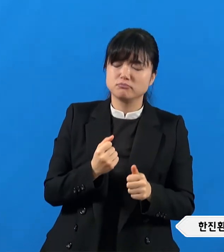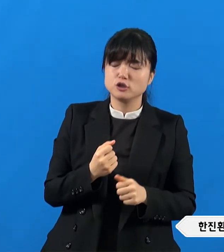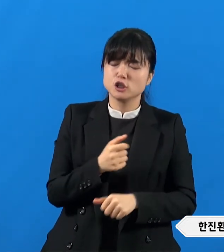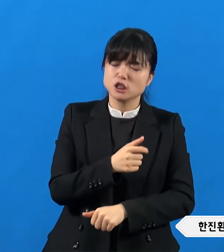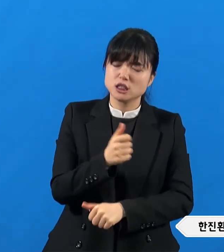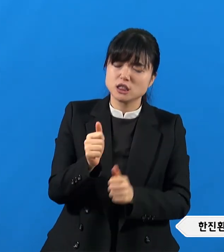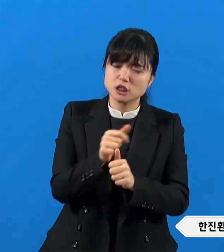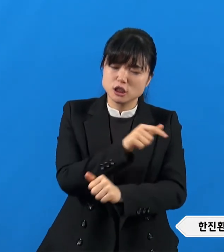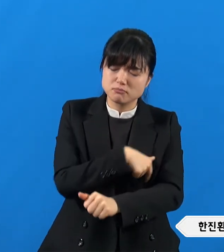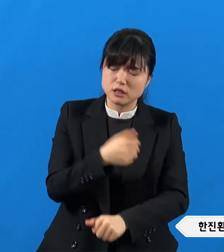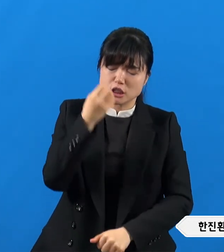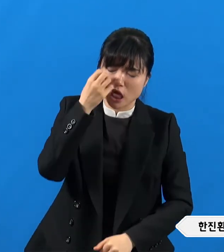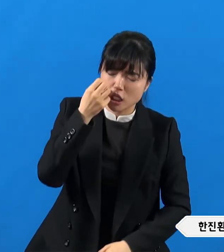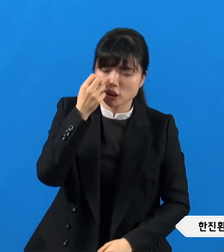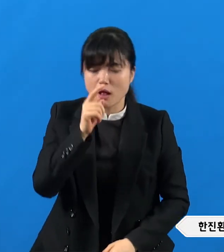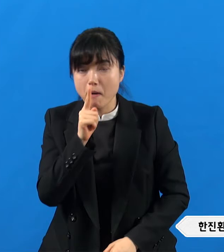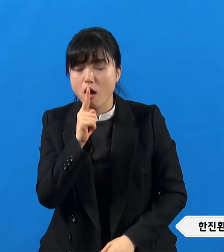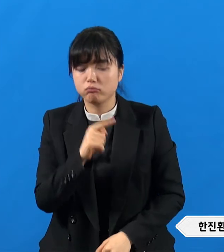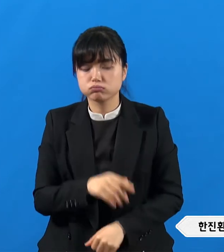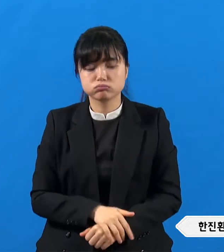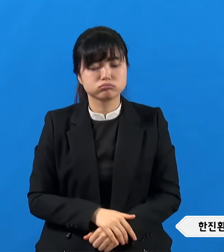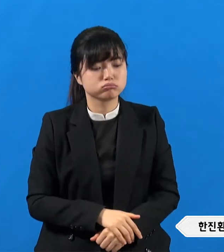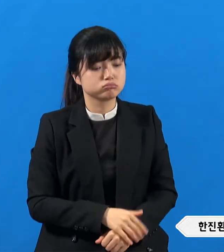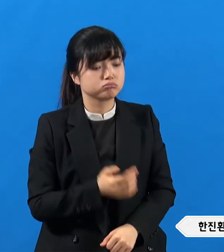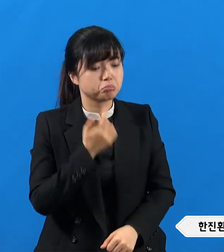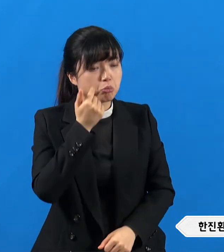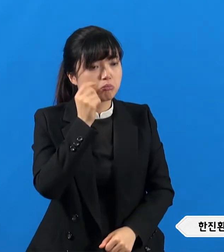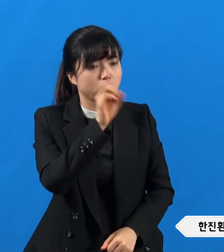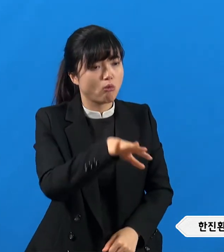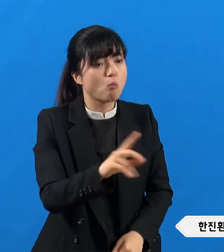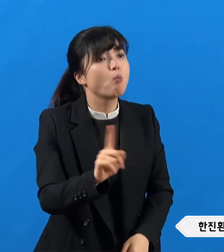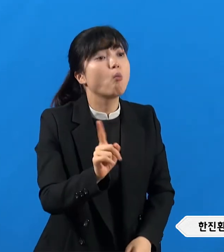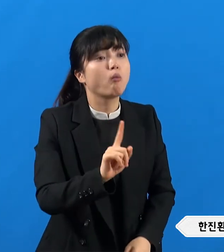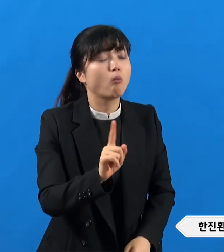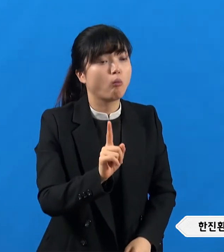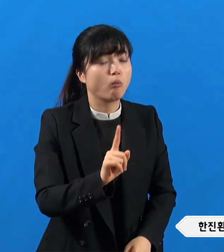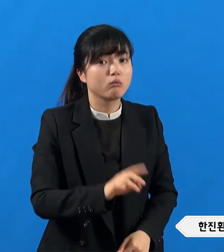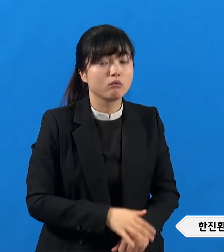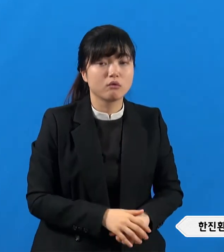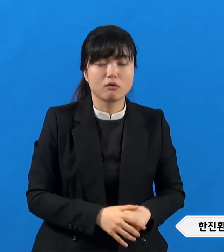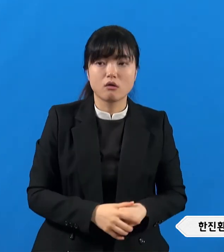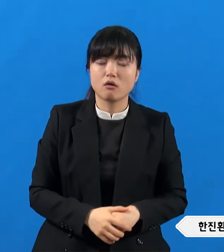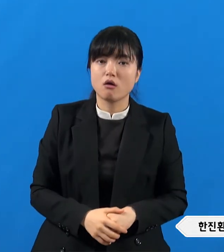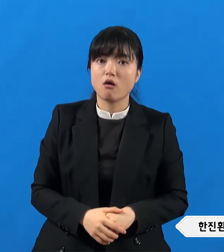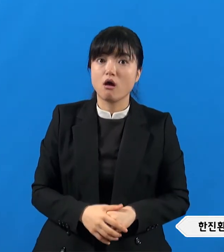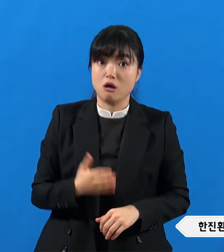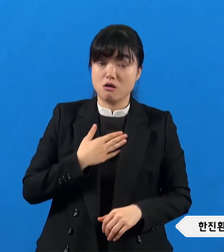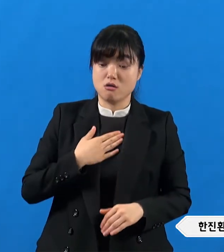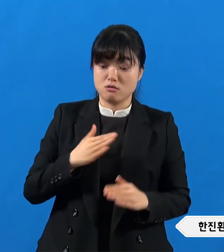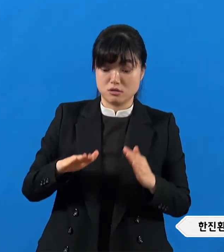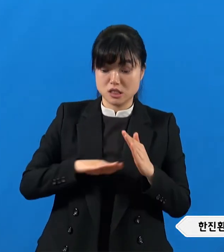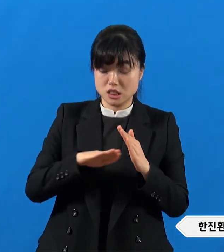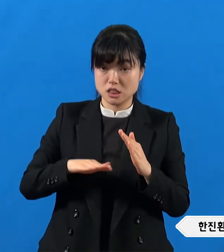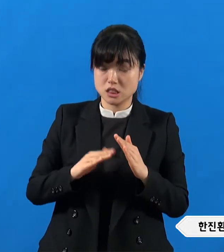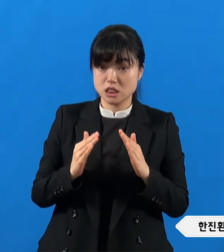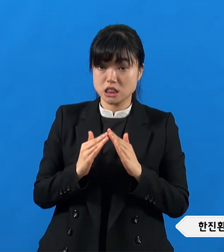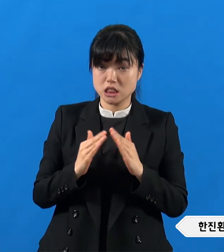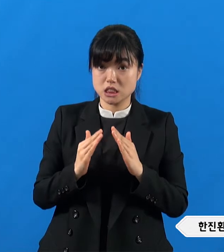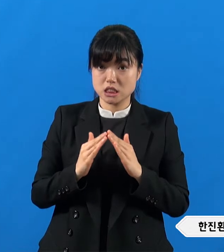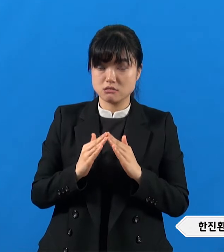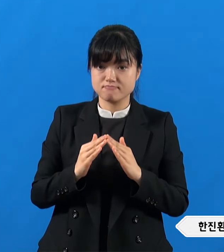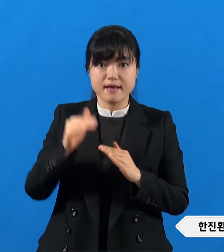이상한데 자꾸 그러십니다. 집사님 뭐가 그렇게 이상하십니까? 했더니 자기 집에 그